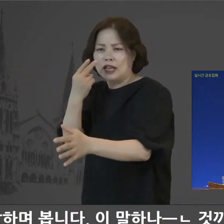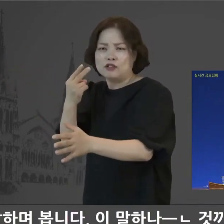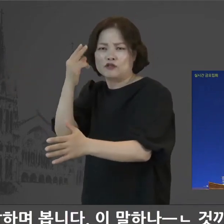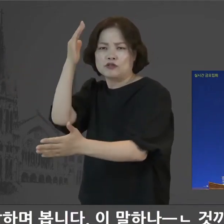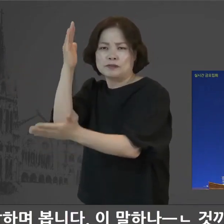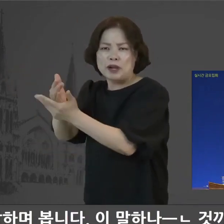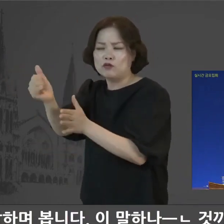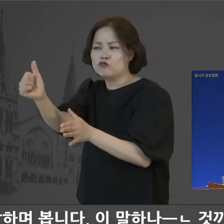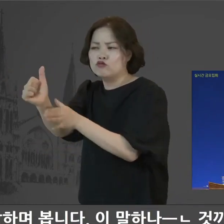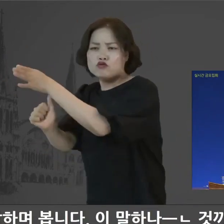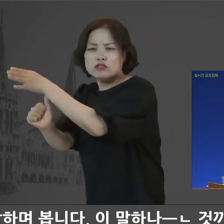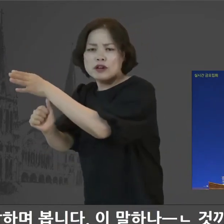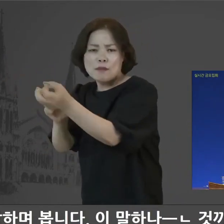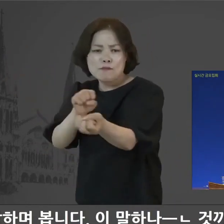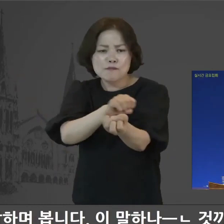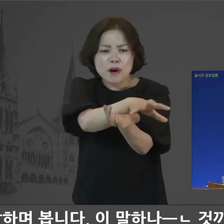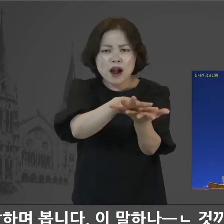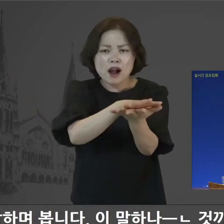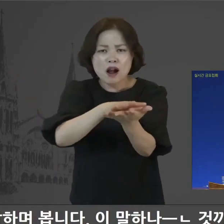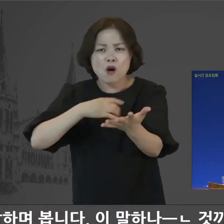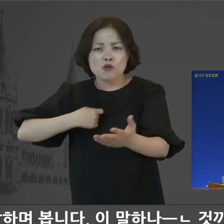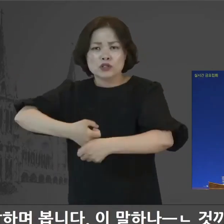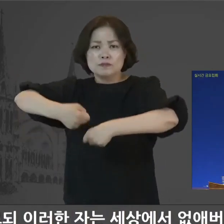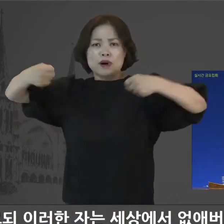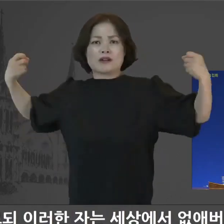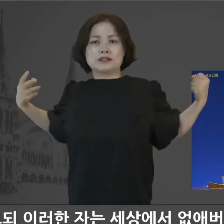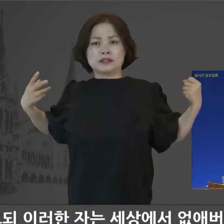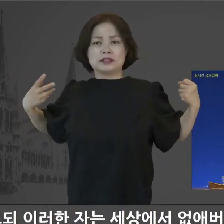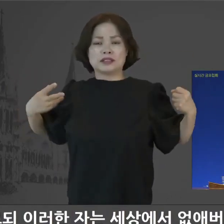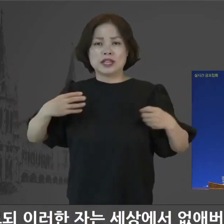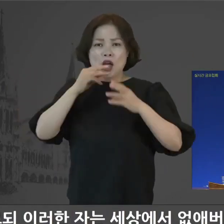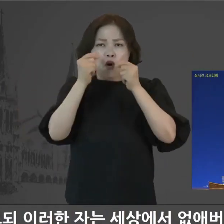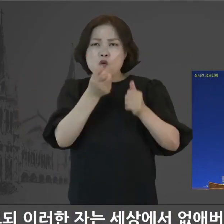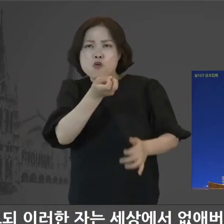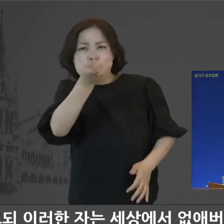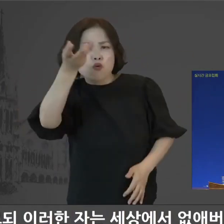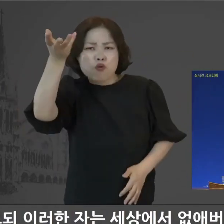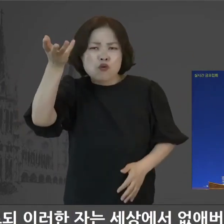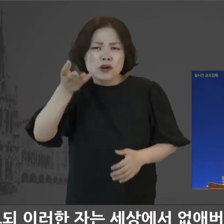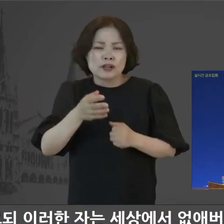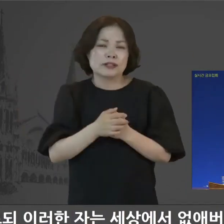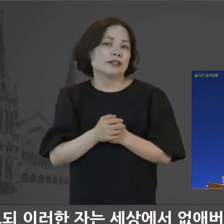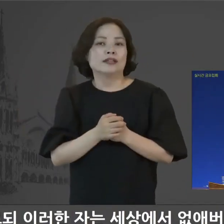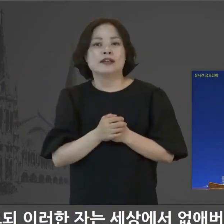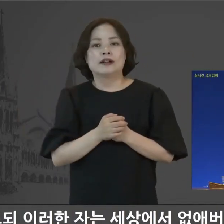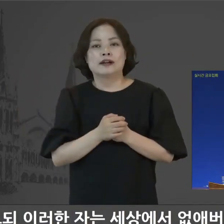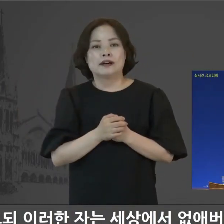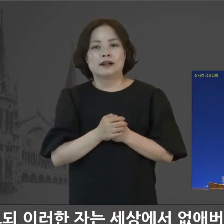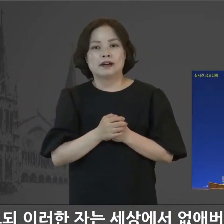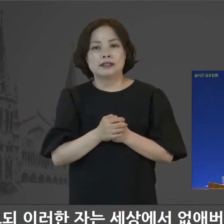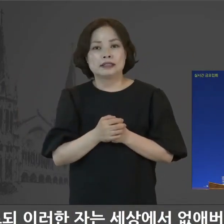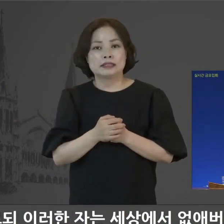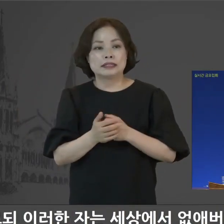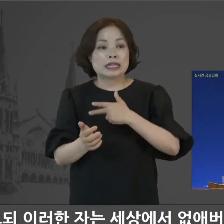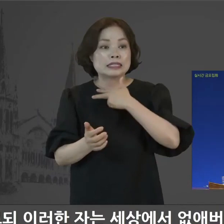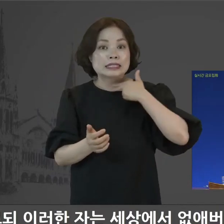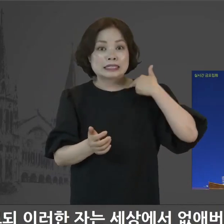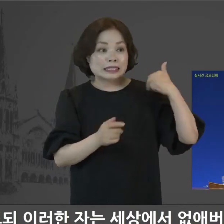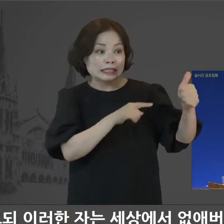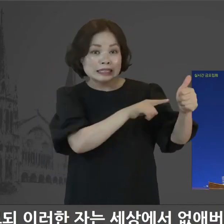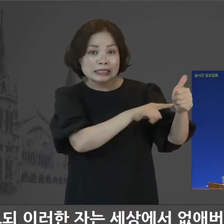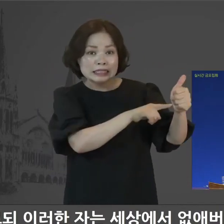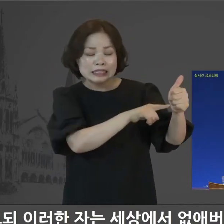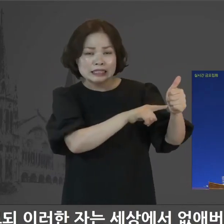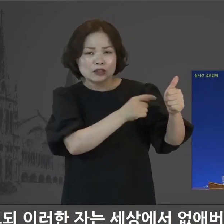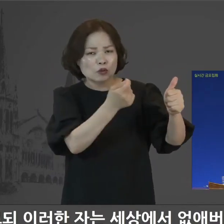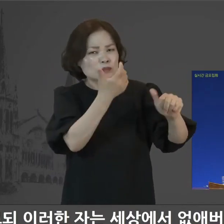자가 아니라 하여 떠들며 옷을 벗어 던지고 티끌에 공중에 날리니. 이게 스데반하고 좀 이제